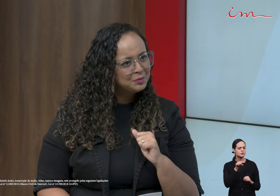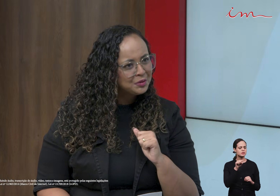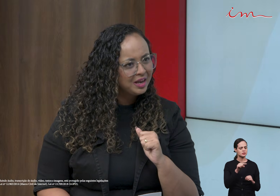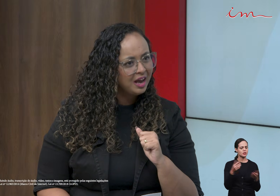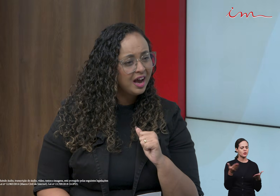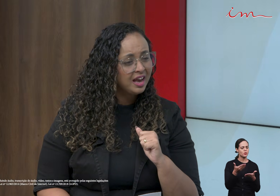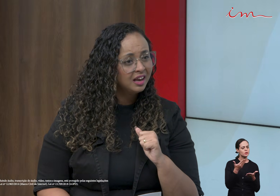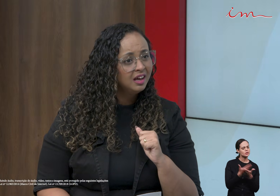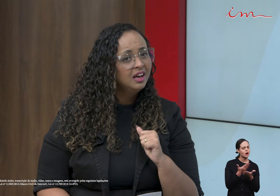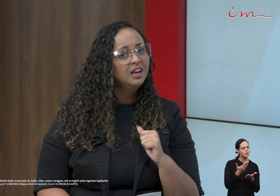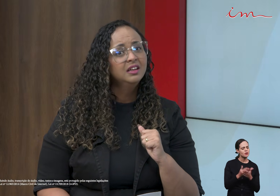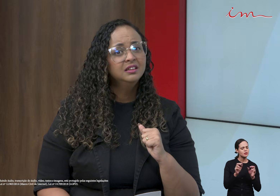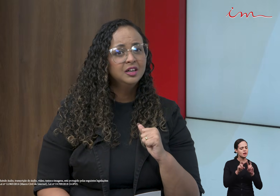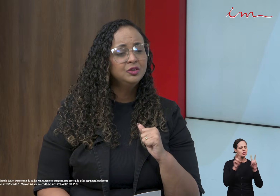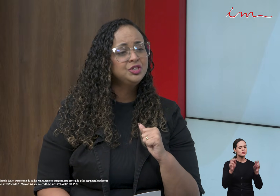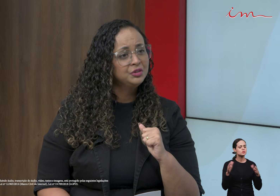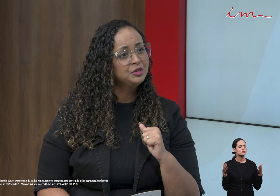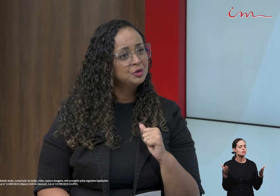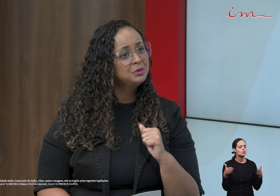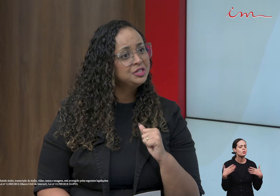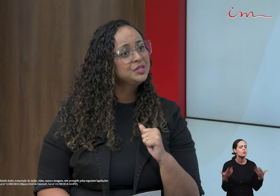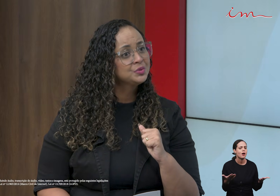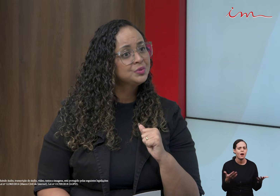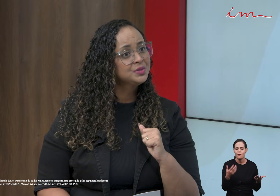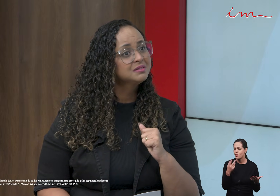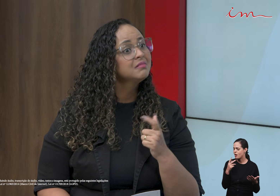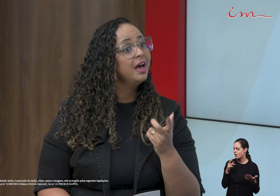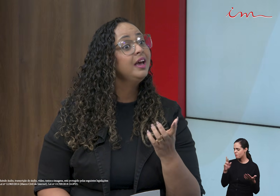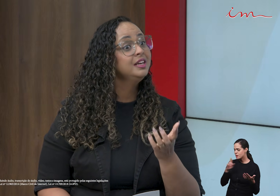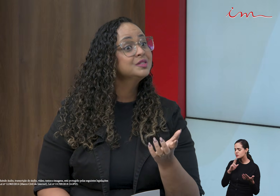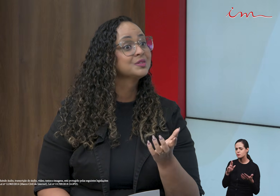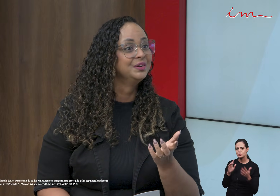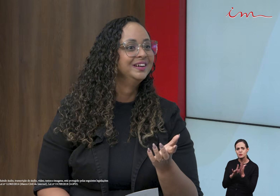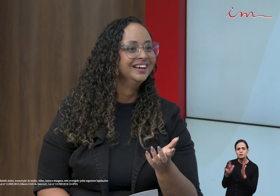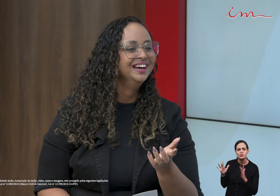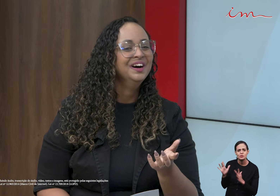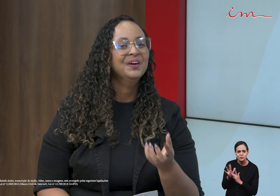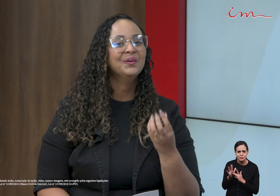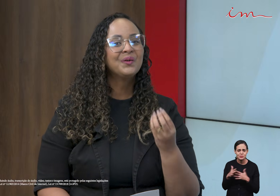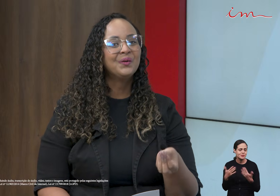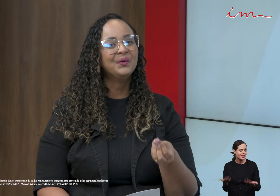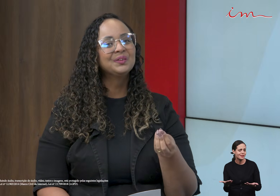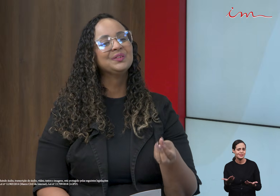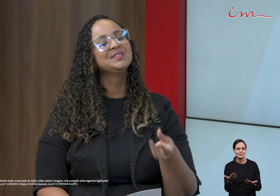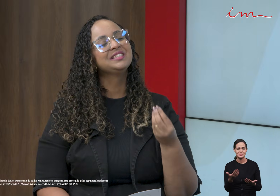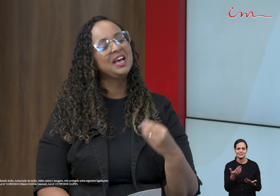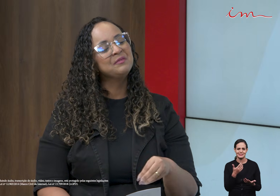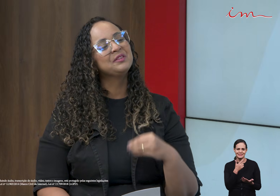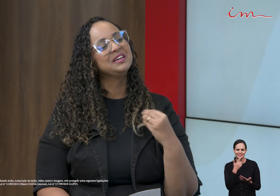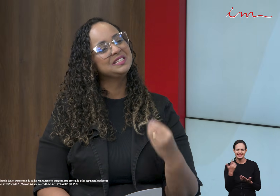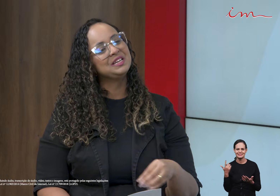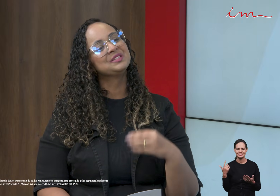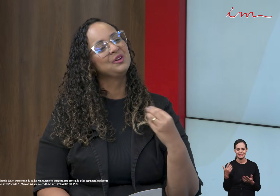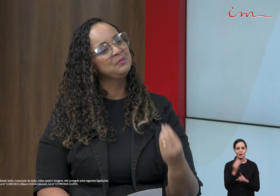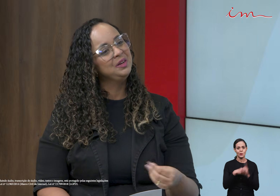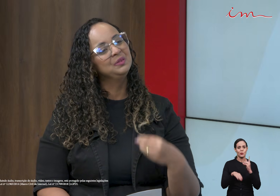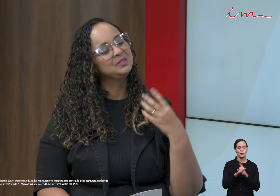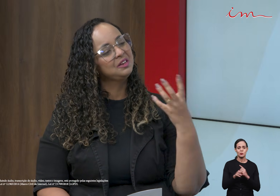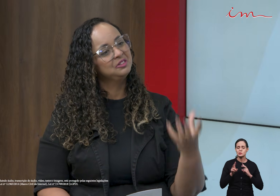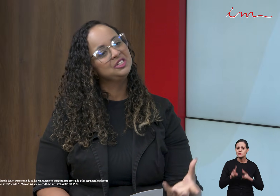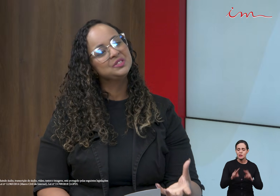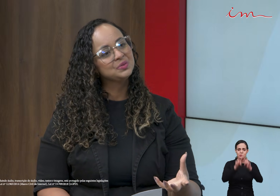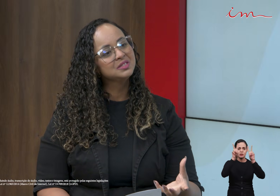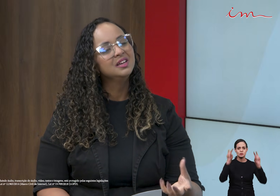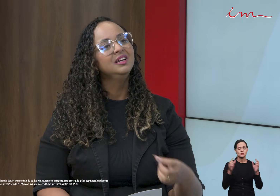hoje foi sobre o quê? Aí ela, não, tia, foi sobre Jesus. É isso. O culto sempre vai ser sobre